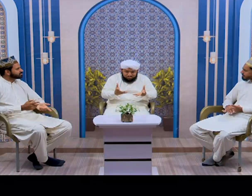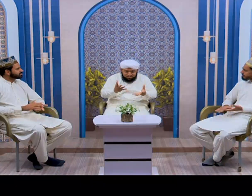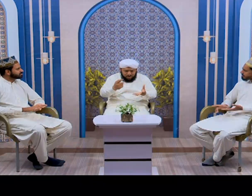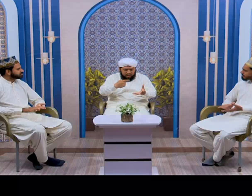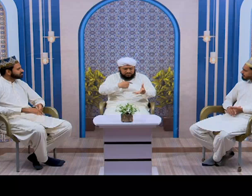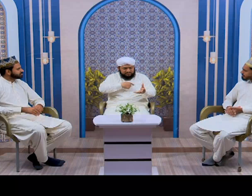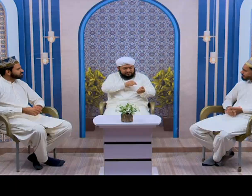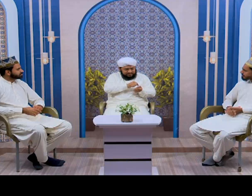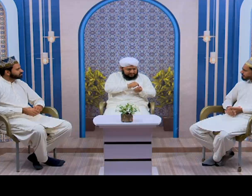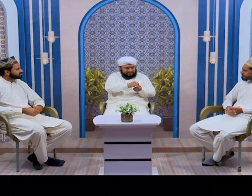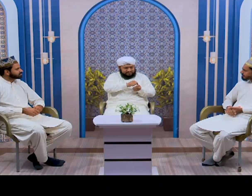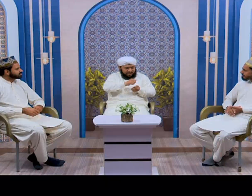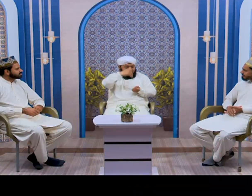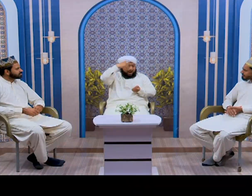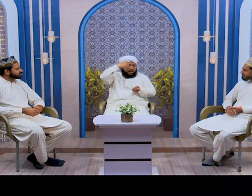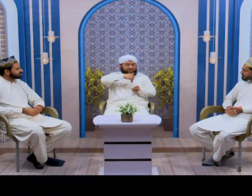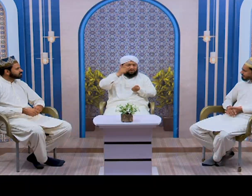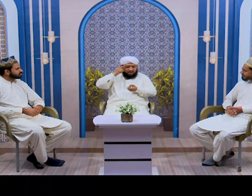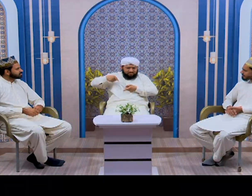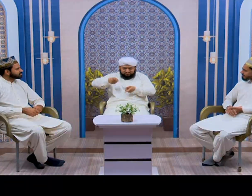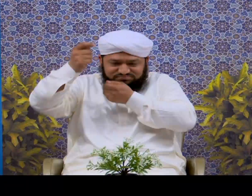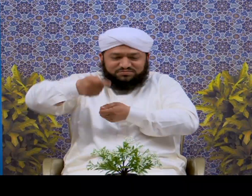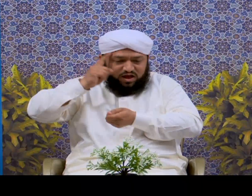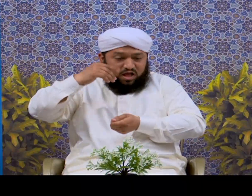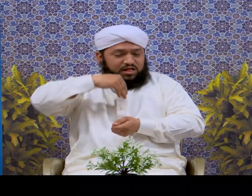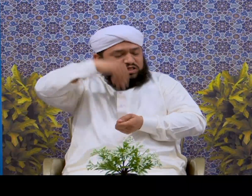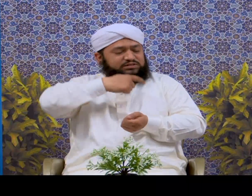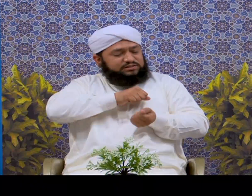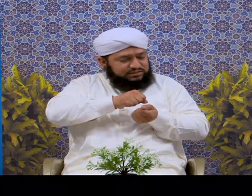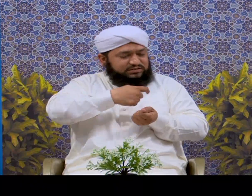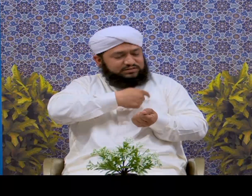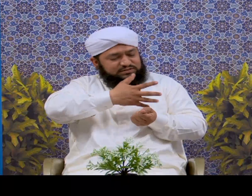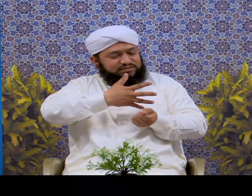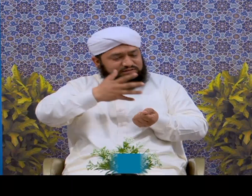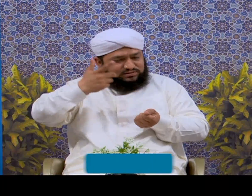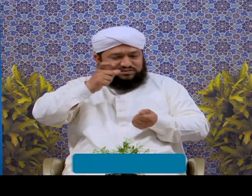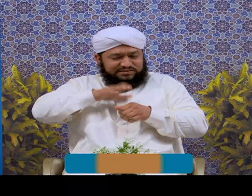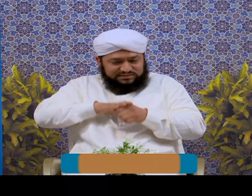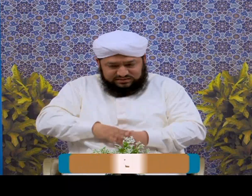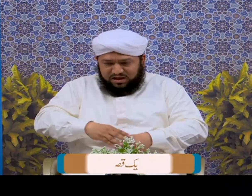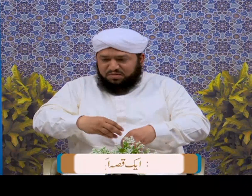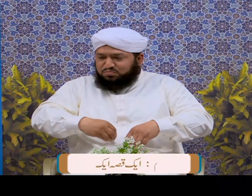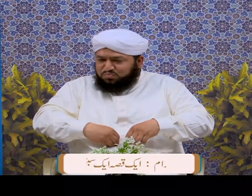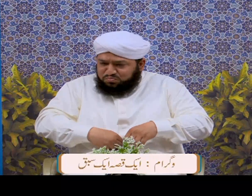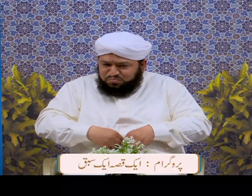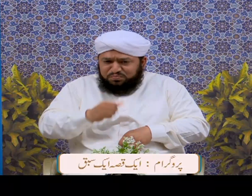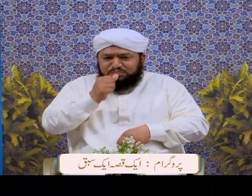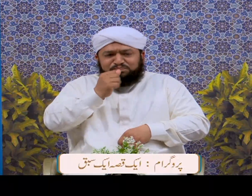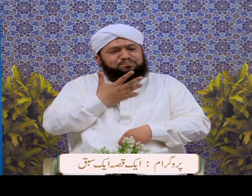کی صفائی کے لیے ہم نے اندر کاریگر لگا دیے، نفس کی خواہش دبانے کا کاریگر، بھوک کا کاریگر، پیاس کا کاریگر،